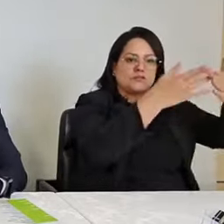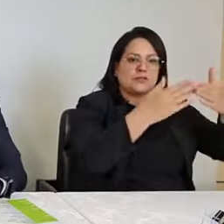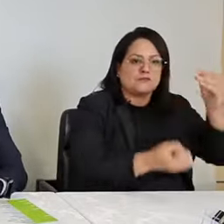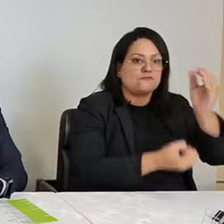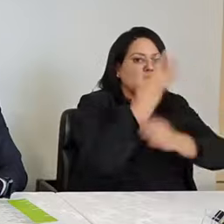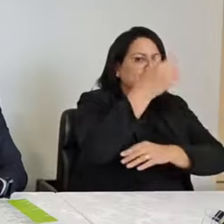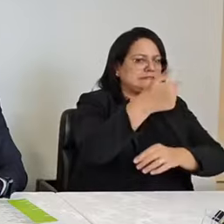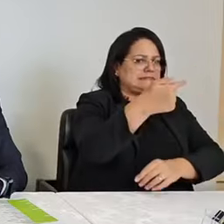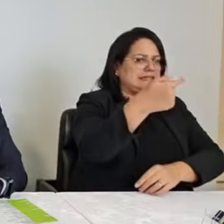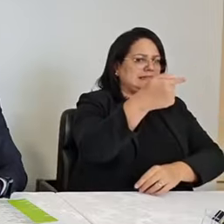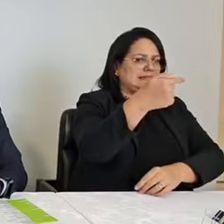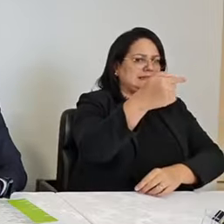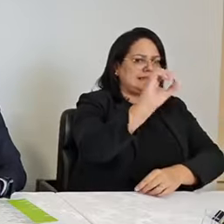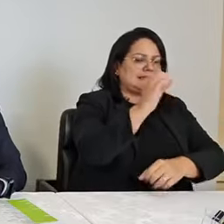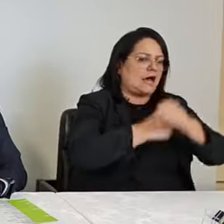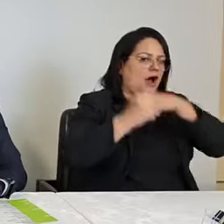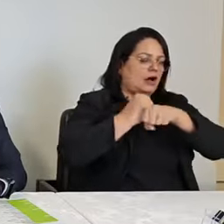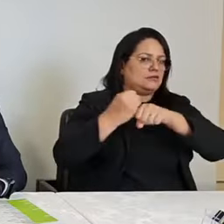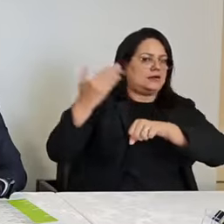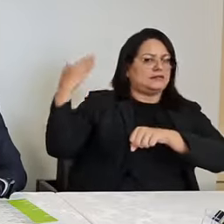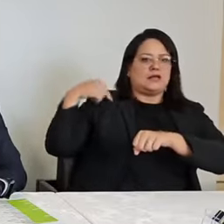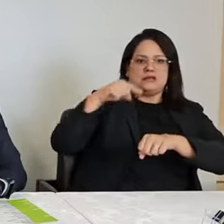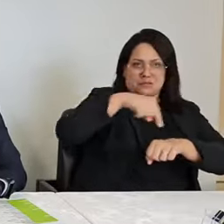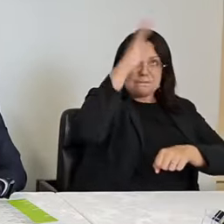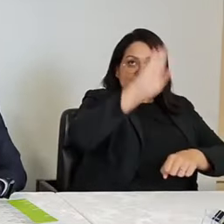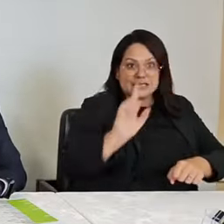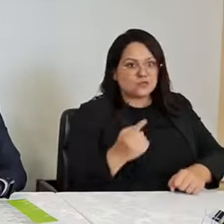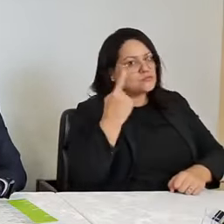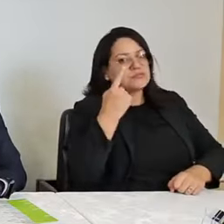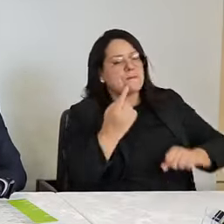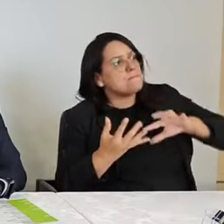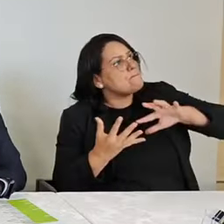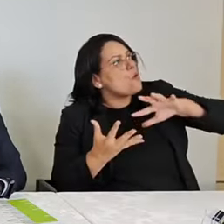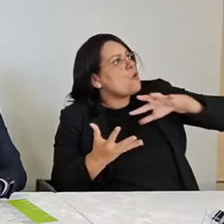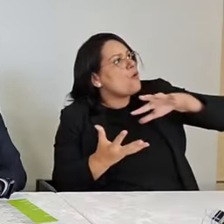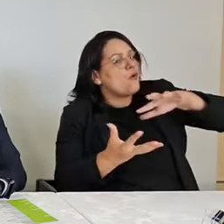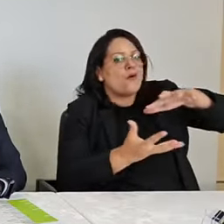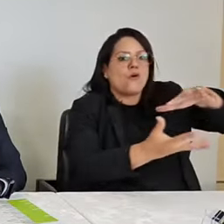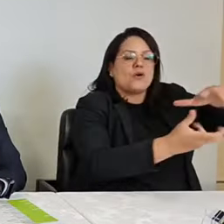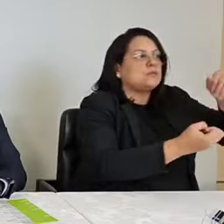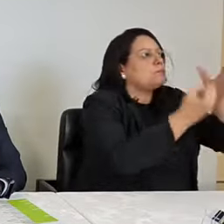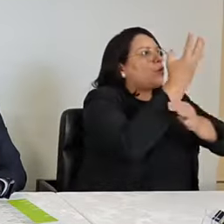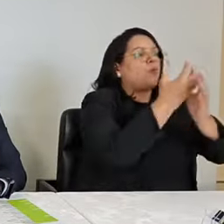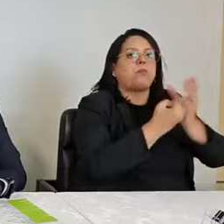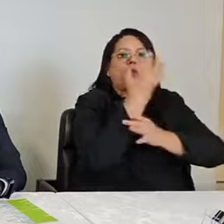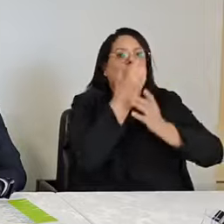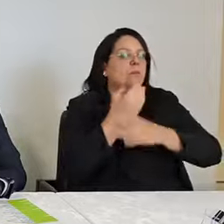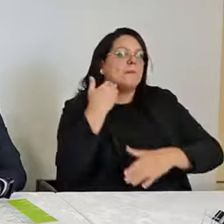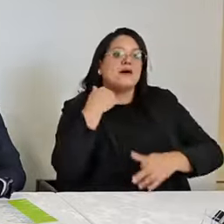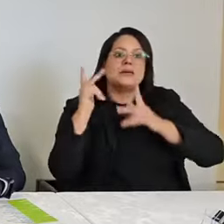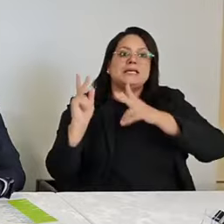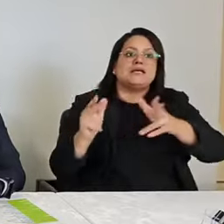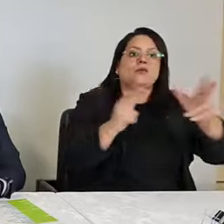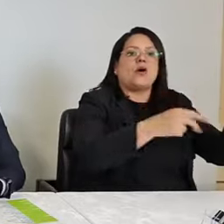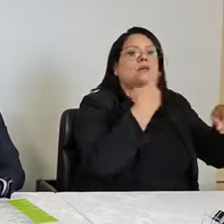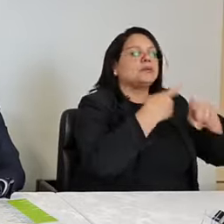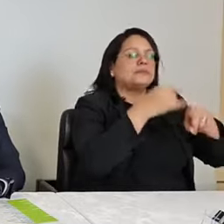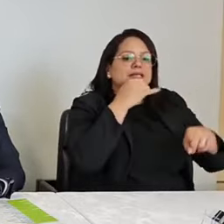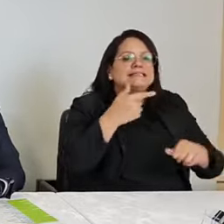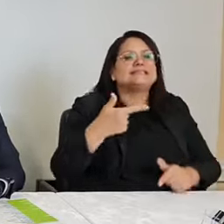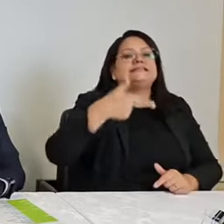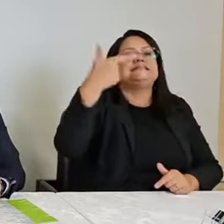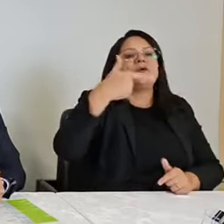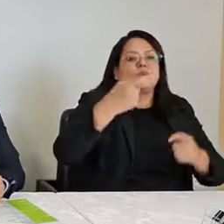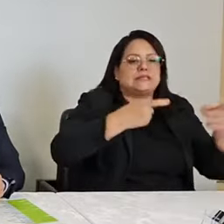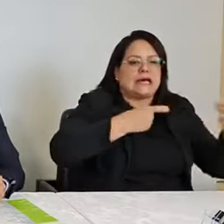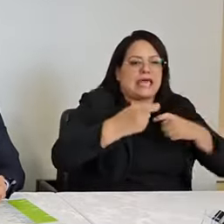quase 70 anos atrás, não só no Brasil, mas ao redor do mundo. Vários bancos como esse foram aparecendo para reconstruir os países após a Segunda Guerra